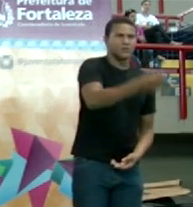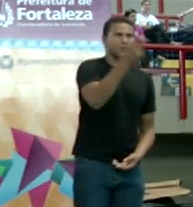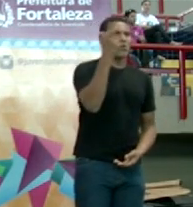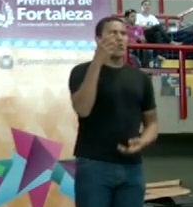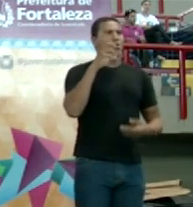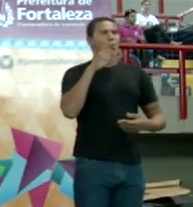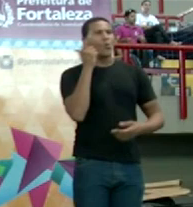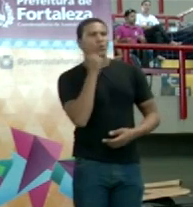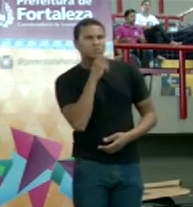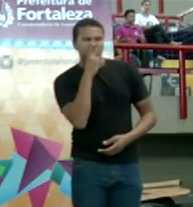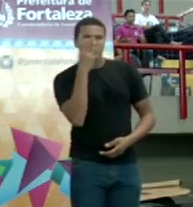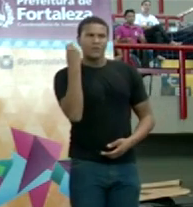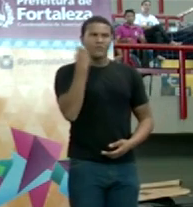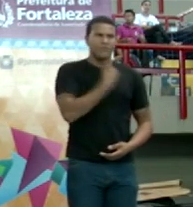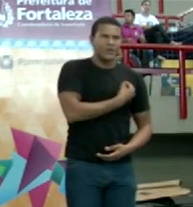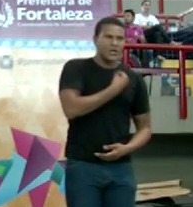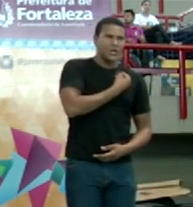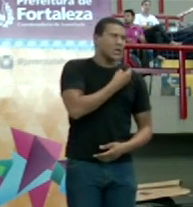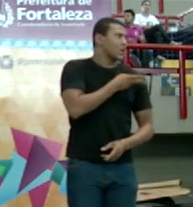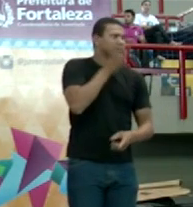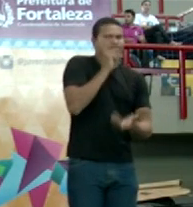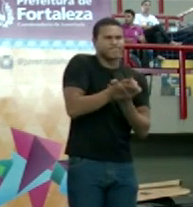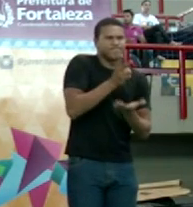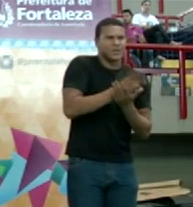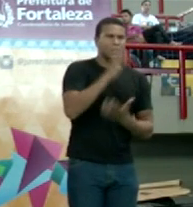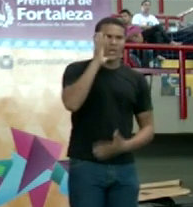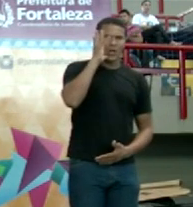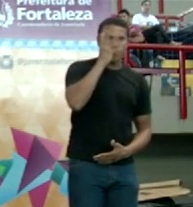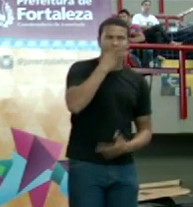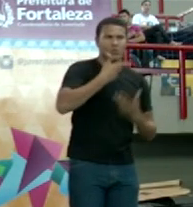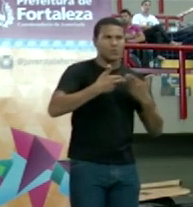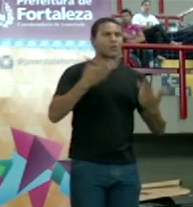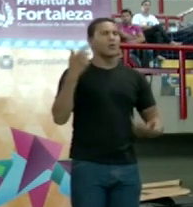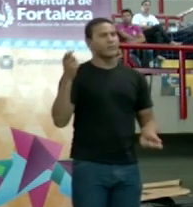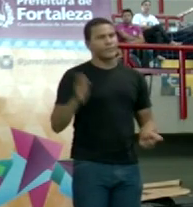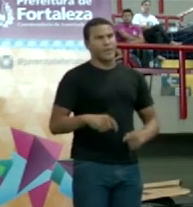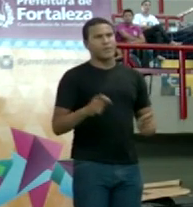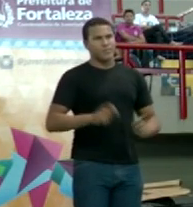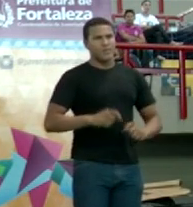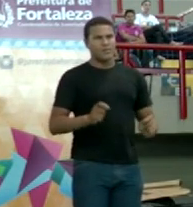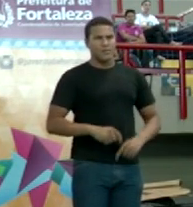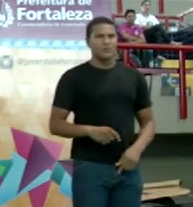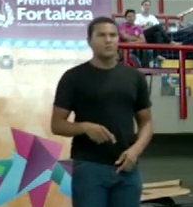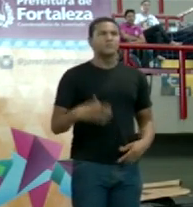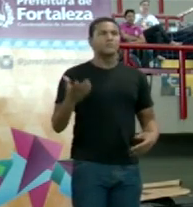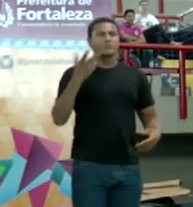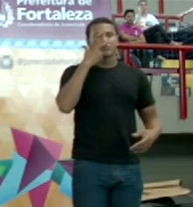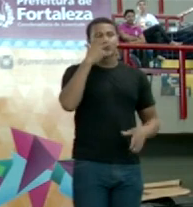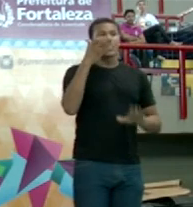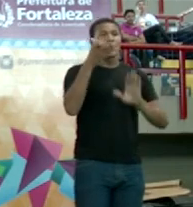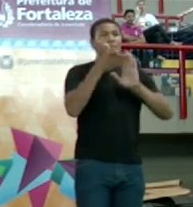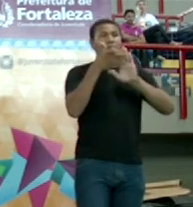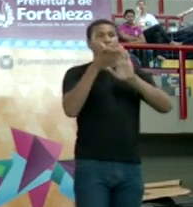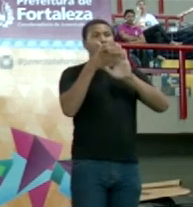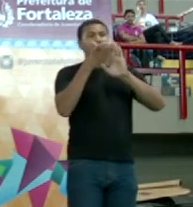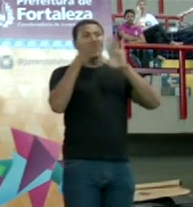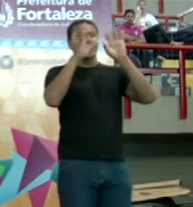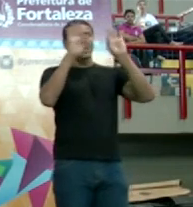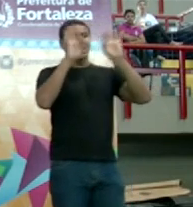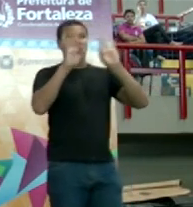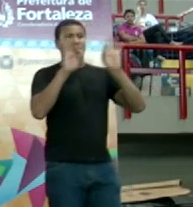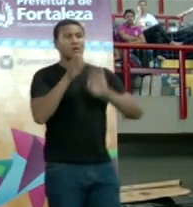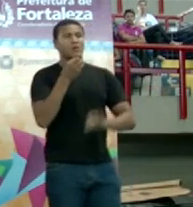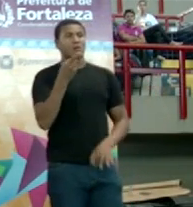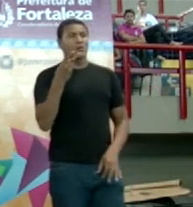com mal, tido como incurável. Qual o número mínimo de linhas no primeiro parágrafo? Já foi dito, 5